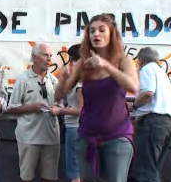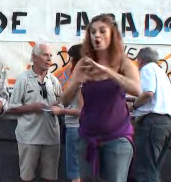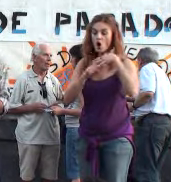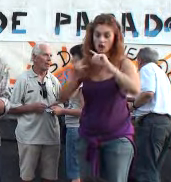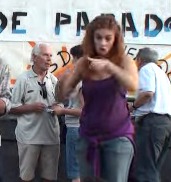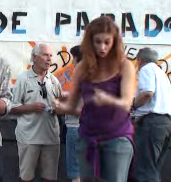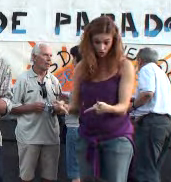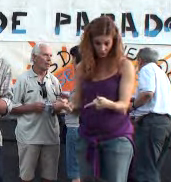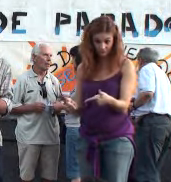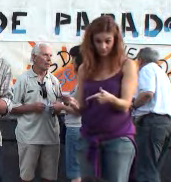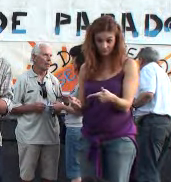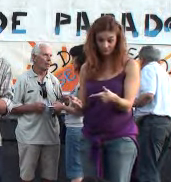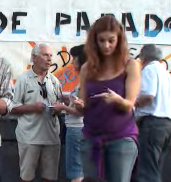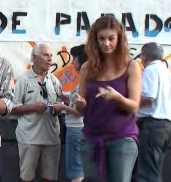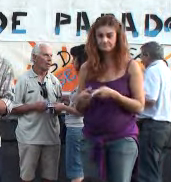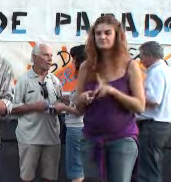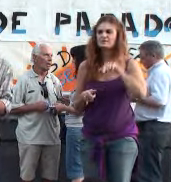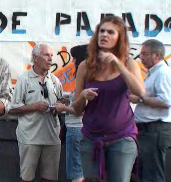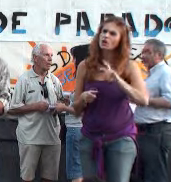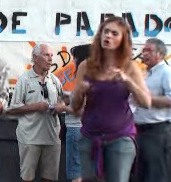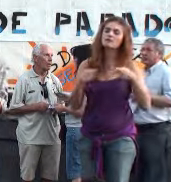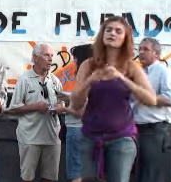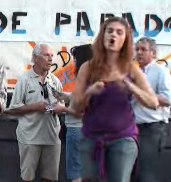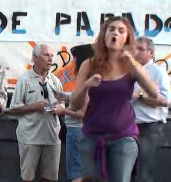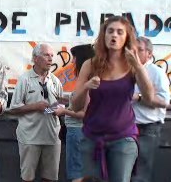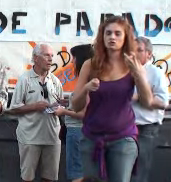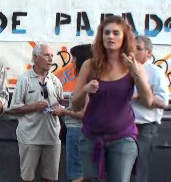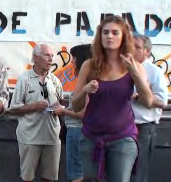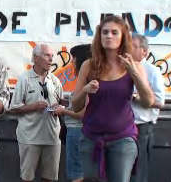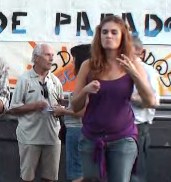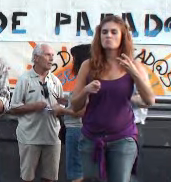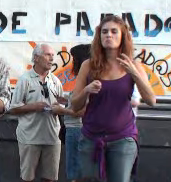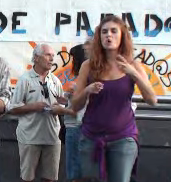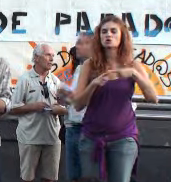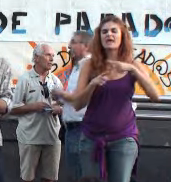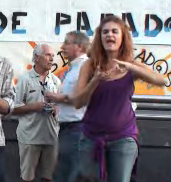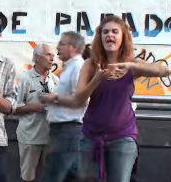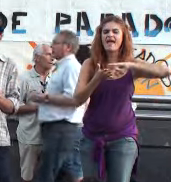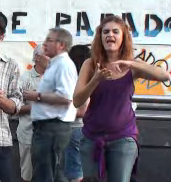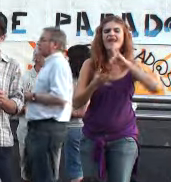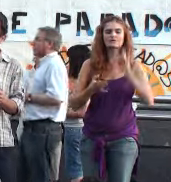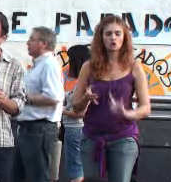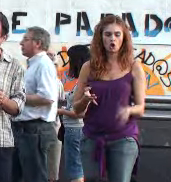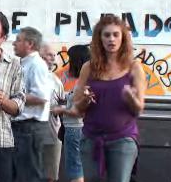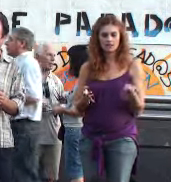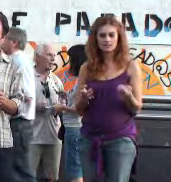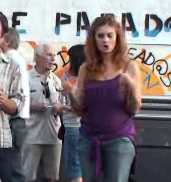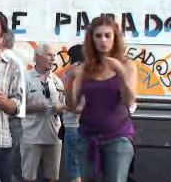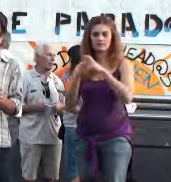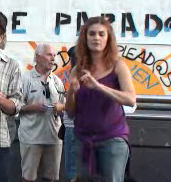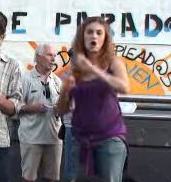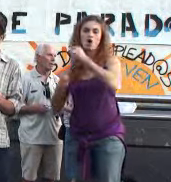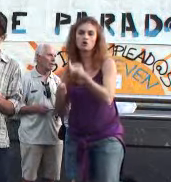la carga de vehículos electrónicos, que es un proyecto que está bastante avanzado. una cooperativa de diseño y servicios